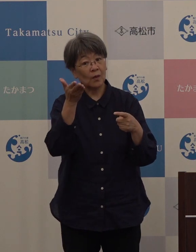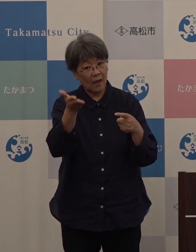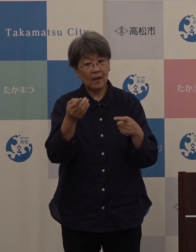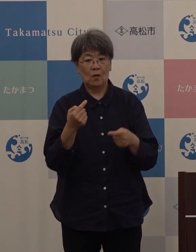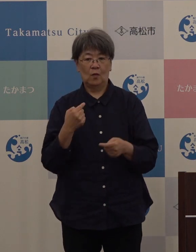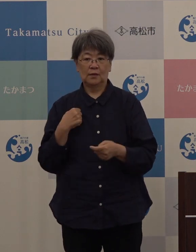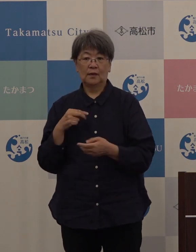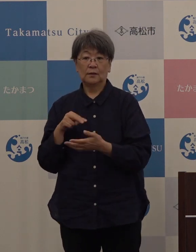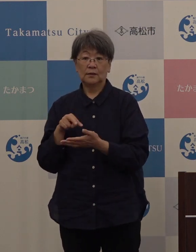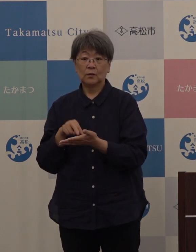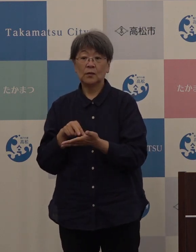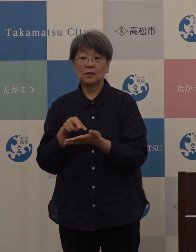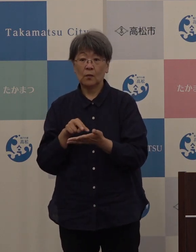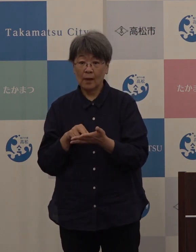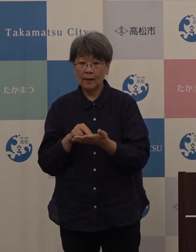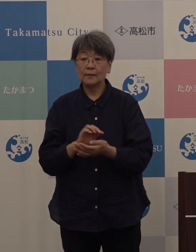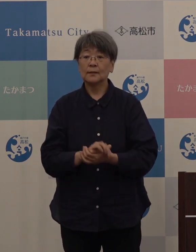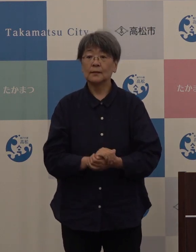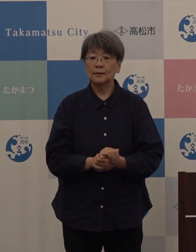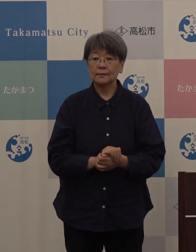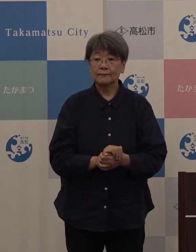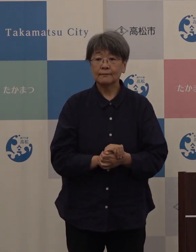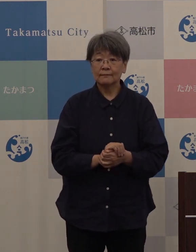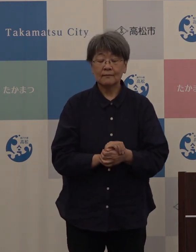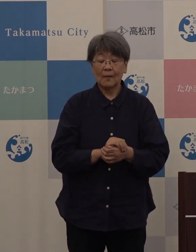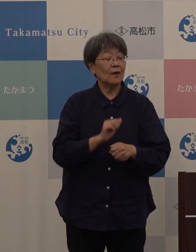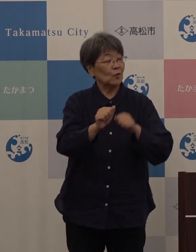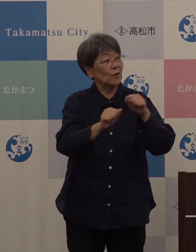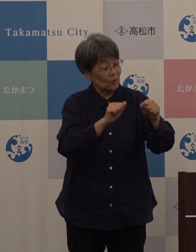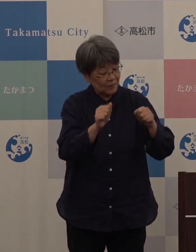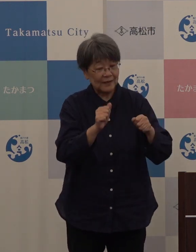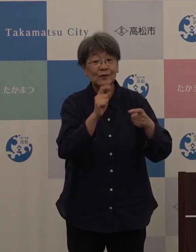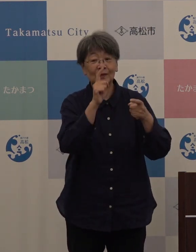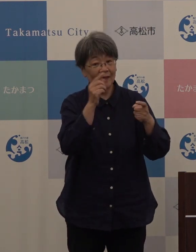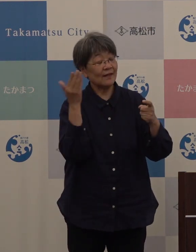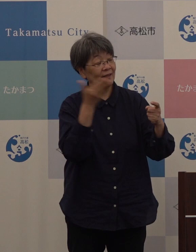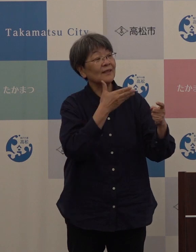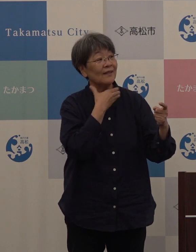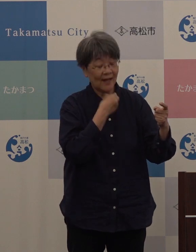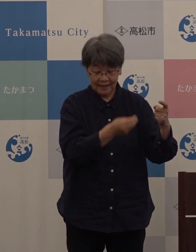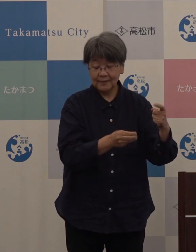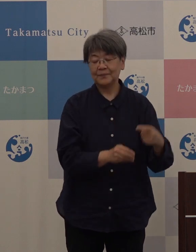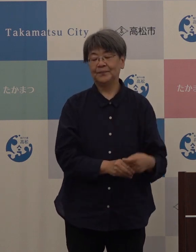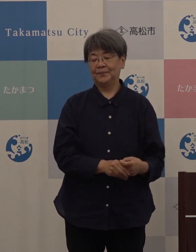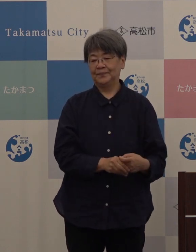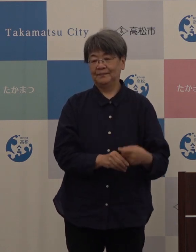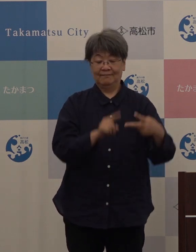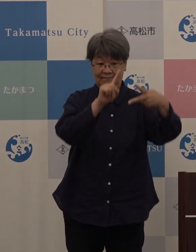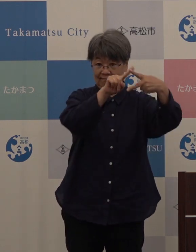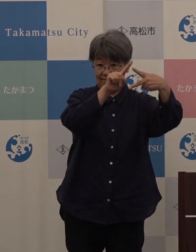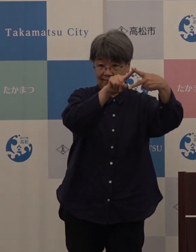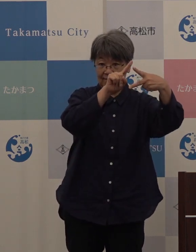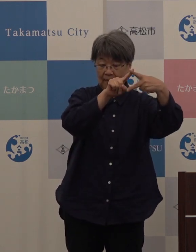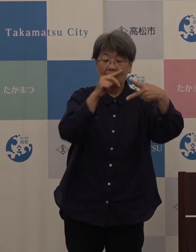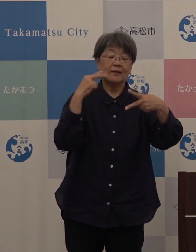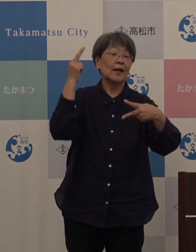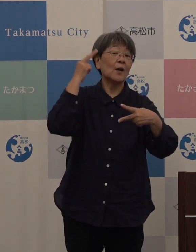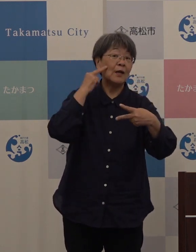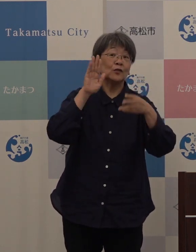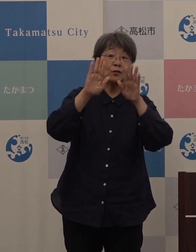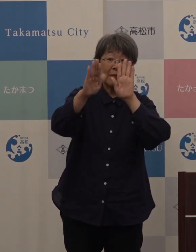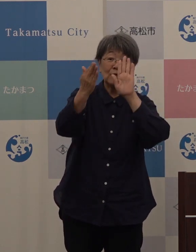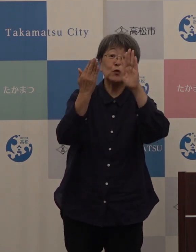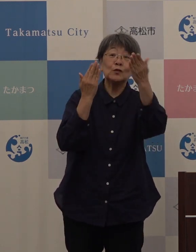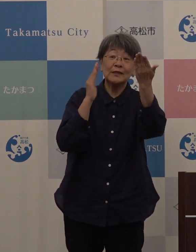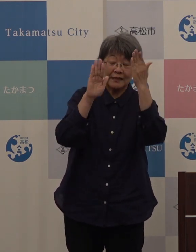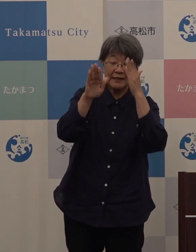市としてこのようなインバウンド観光需要を促進する取り組みについて教えてください。 はい、まず1点目の高松祭りの所